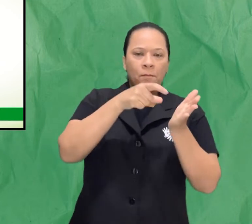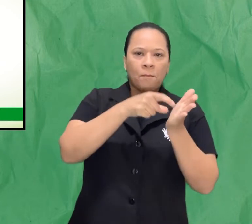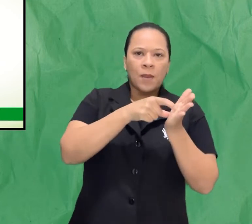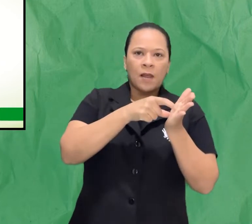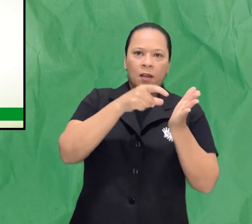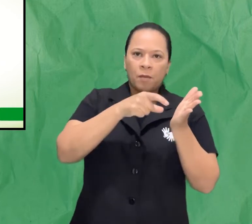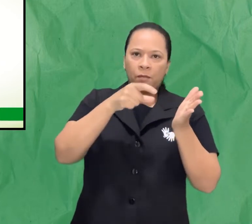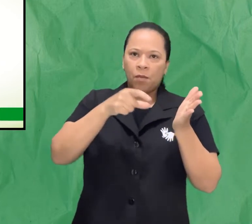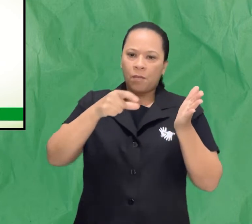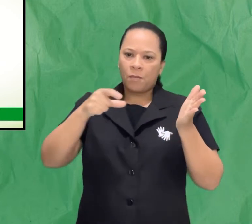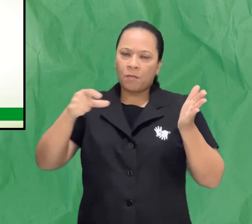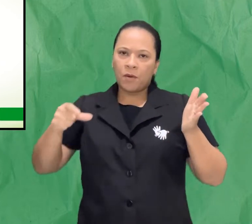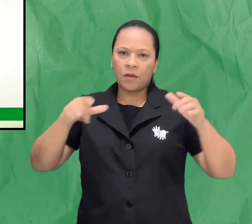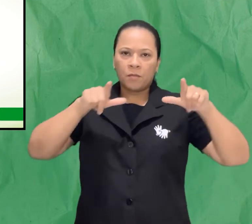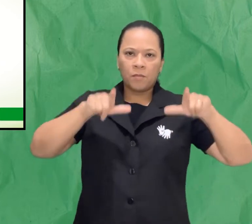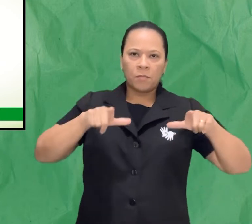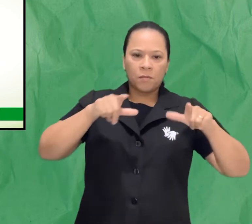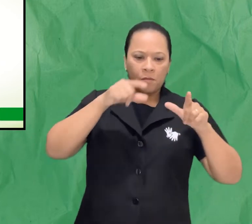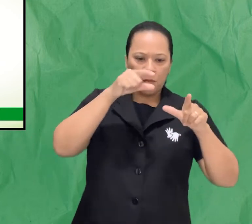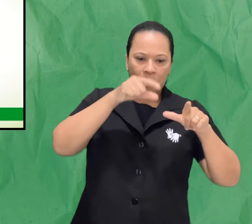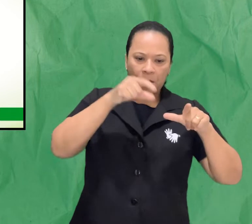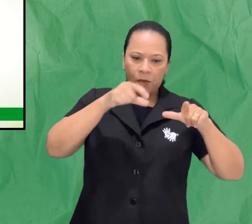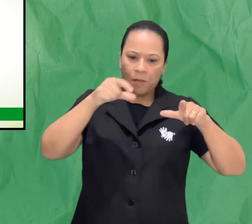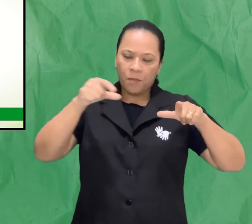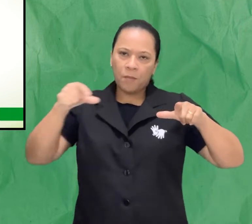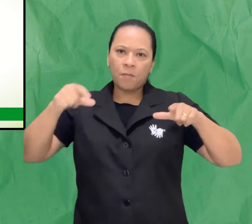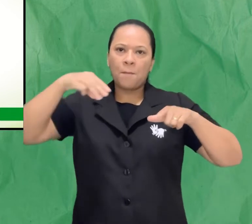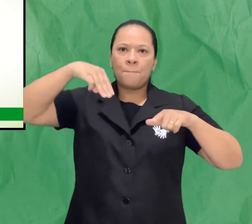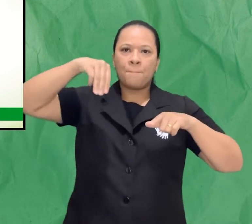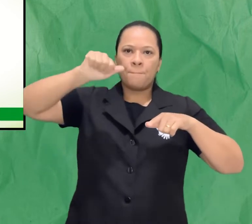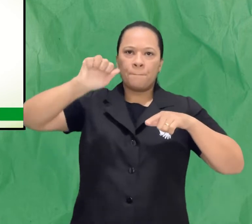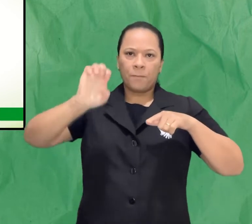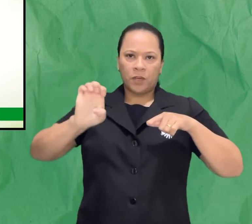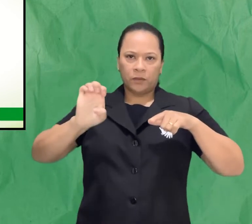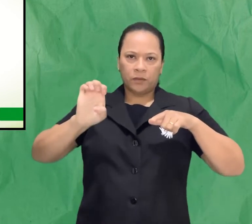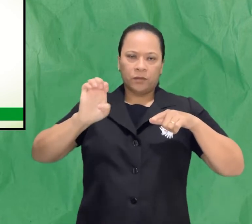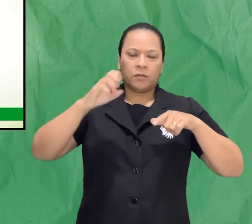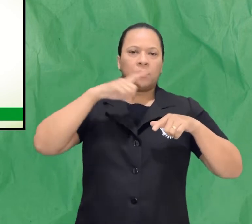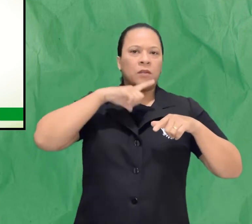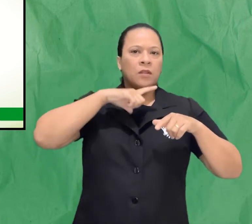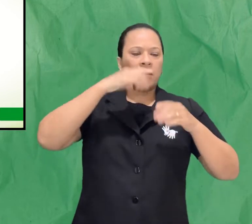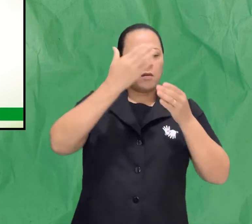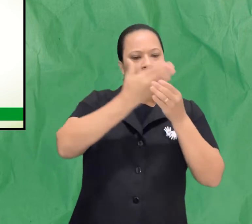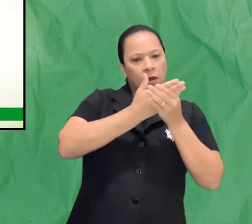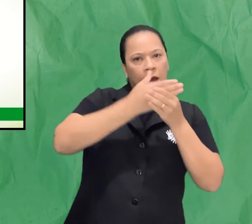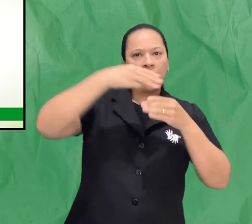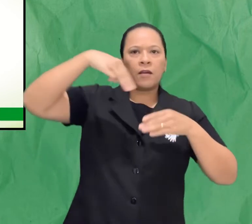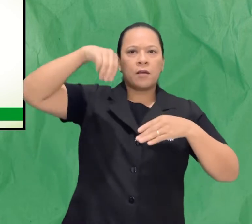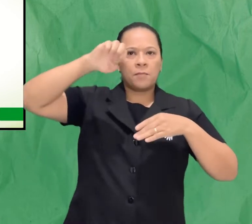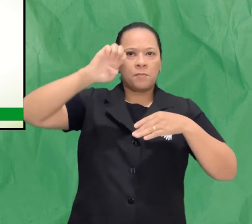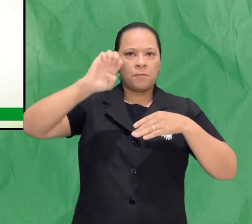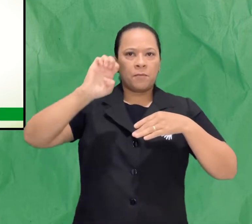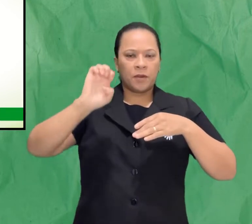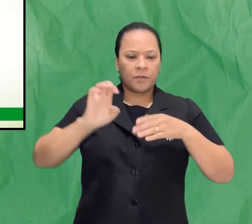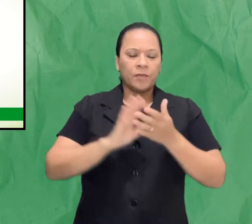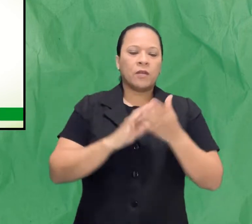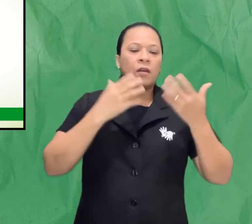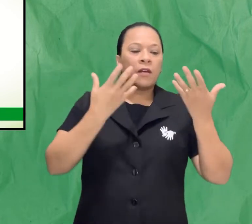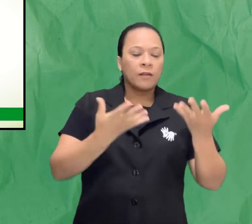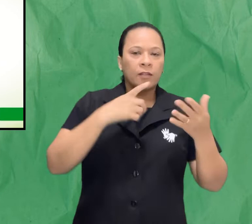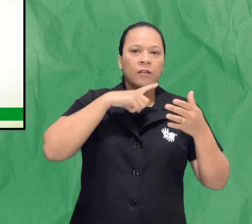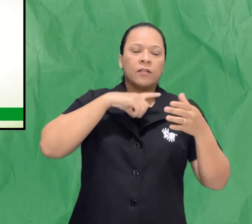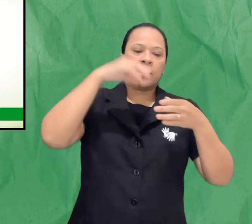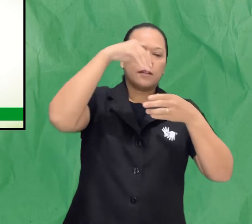ele consegue centralizar os componentes. Eu consigo encaixar diversos componentes nessa placa-mãe. Um desses componentes, por exemplo, vai